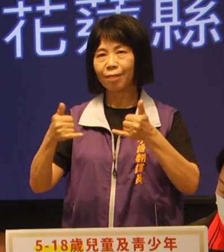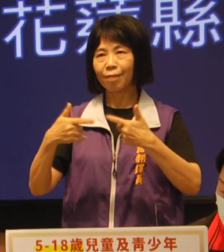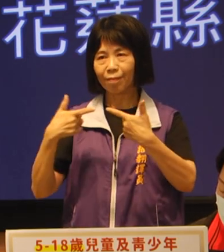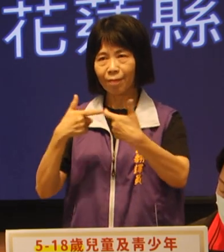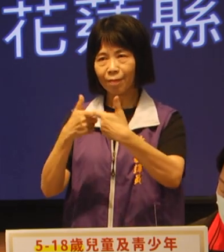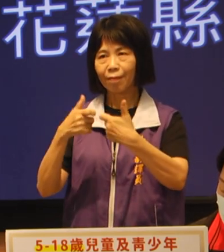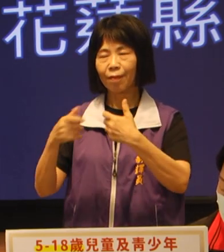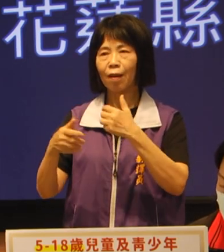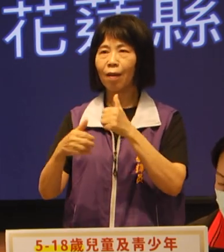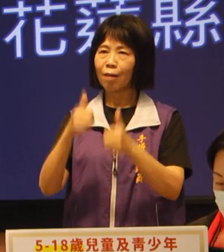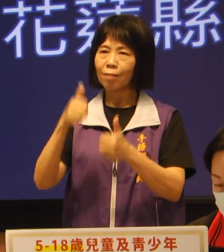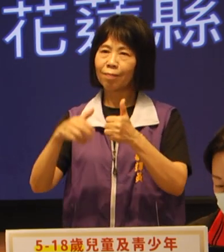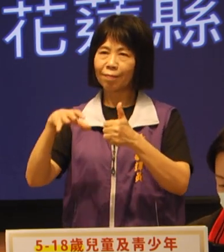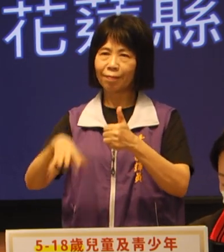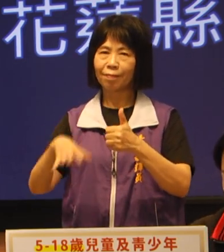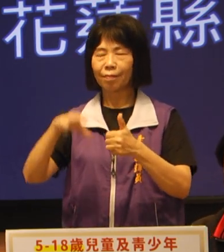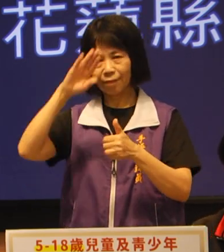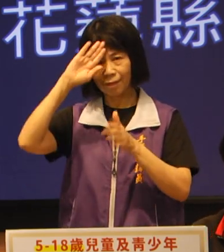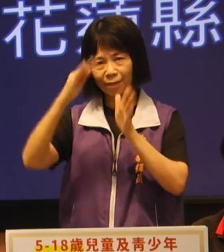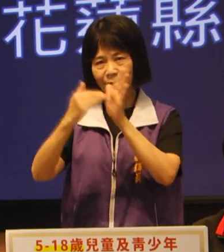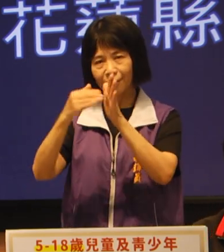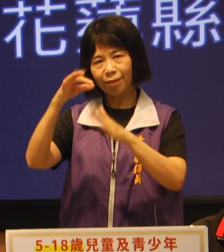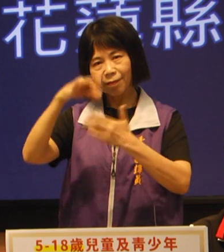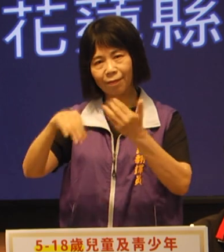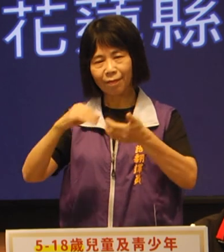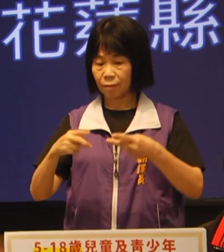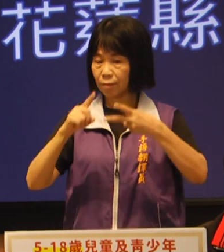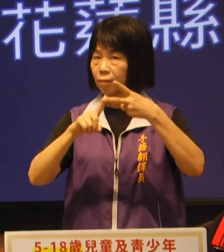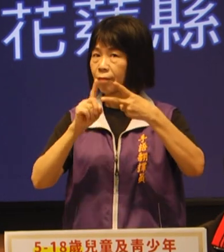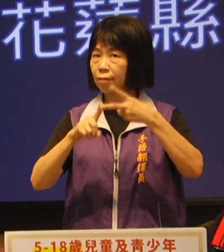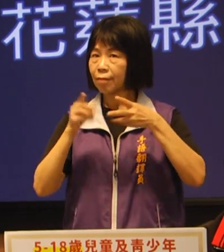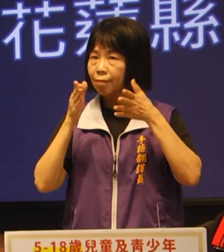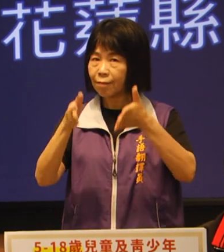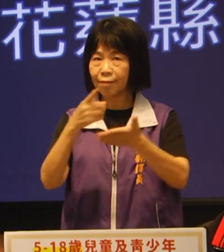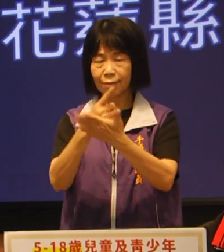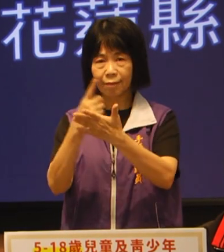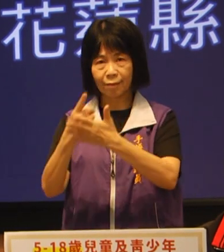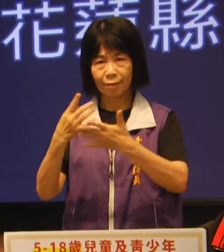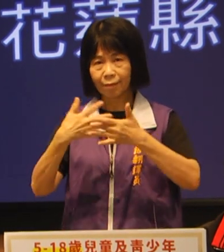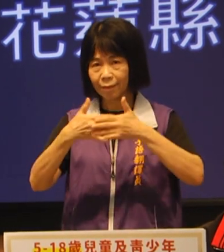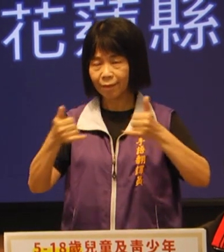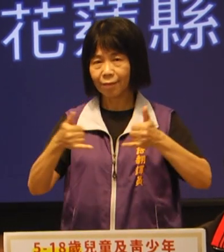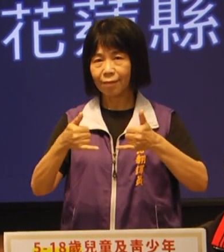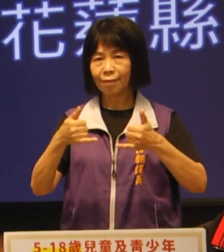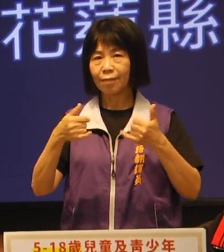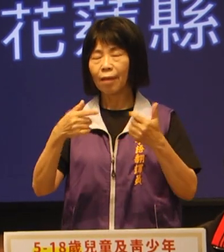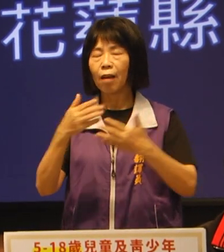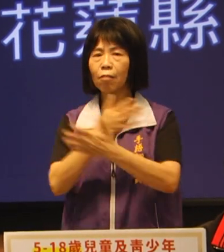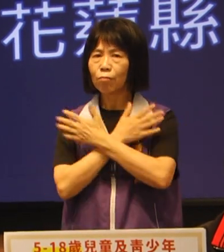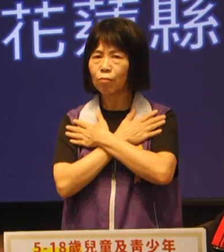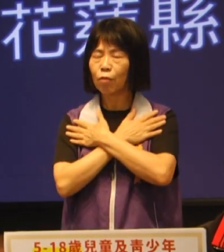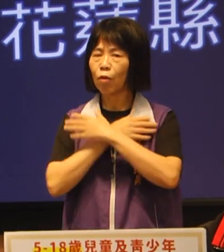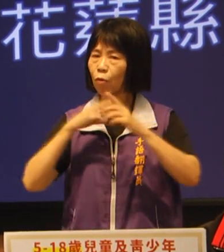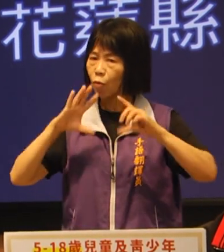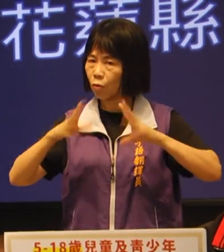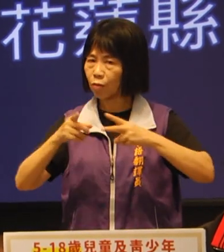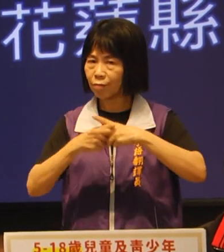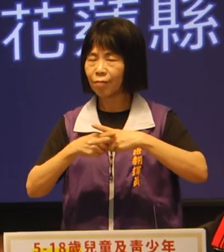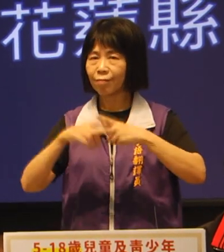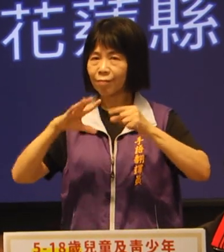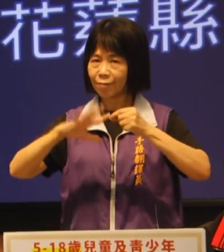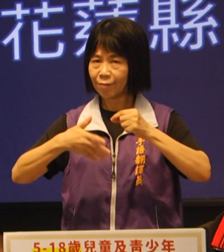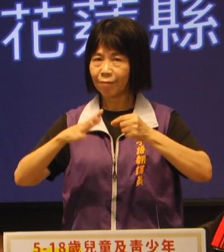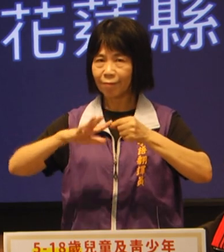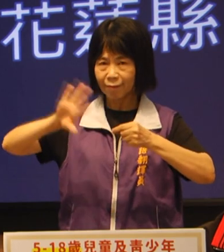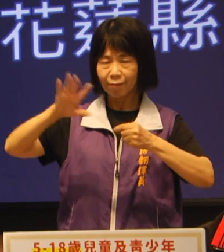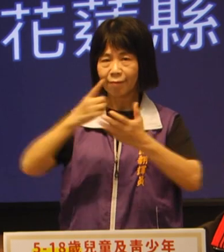配合考场的一个防疫规范去做处理，针对每一位学生，包含的幼儿园、国小、国中以及